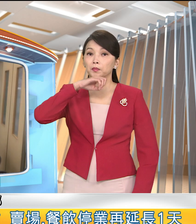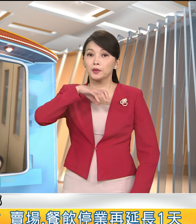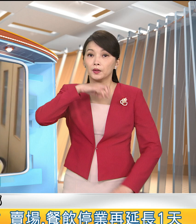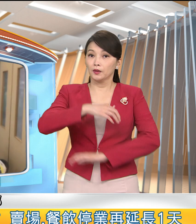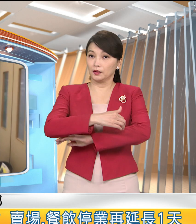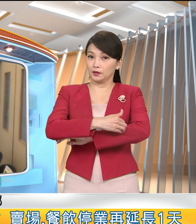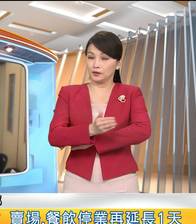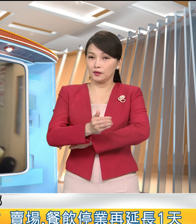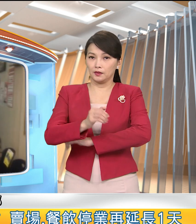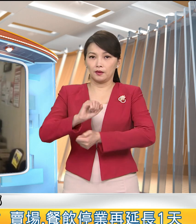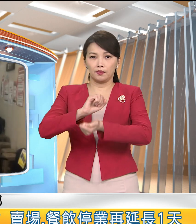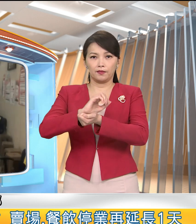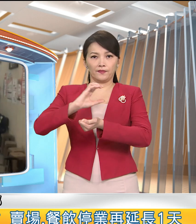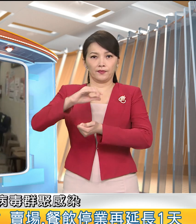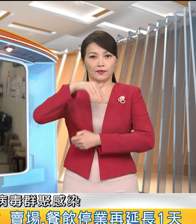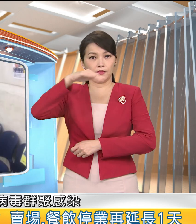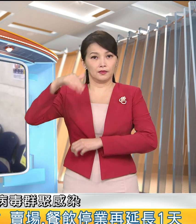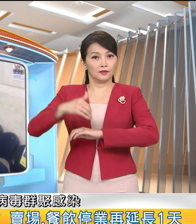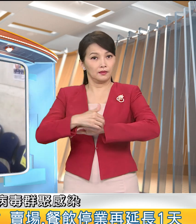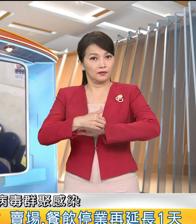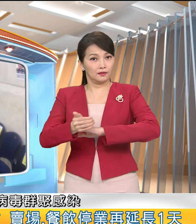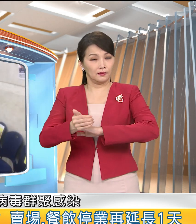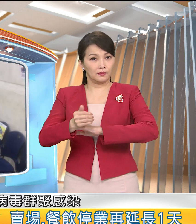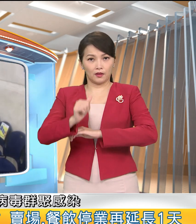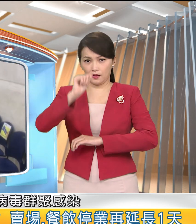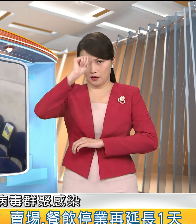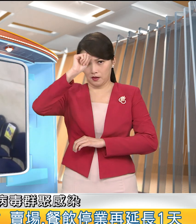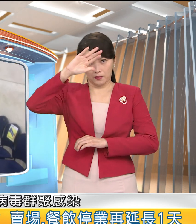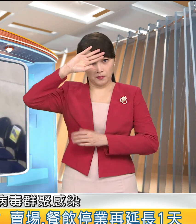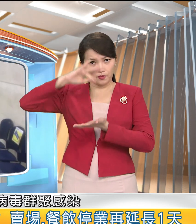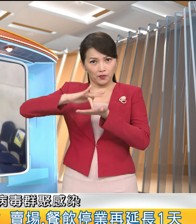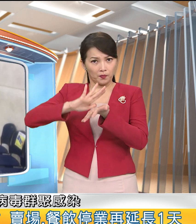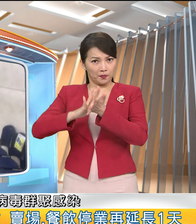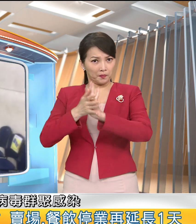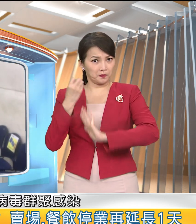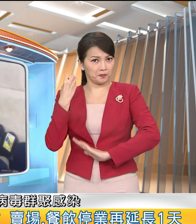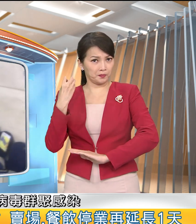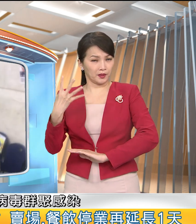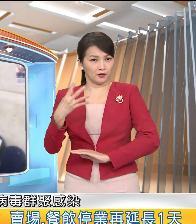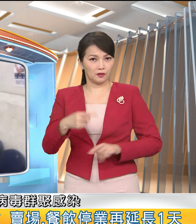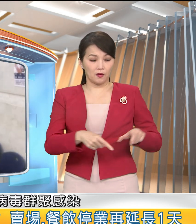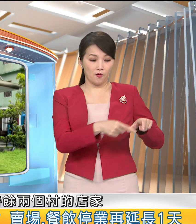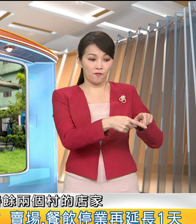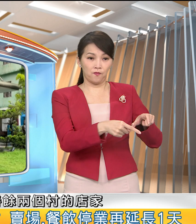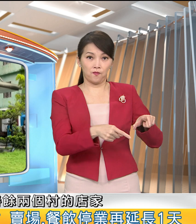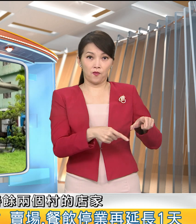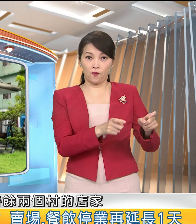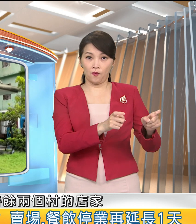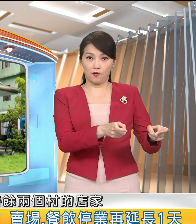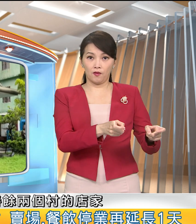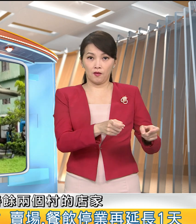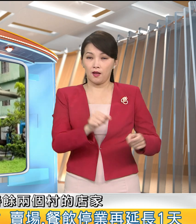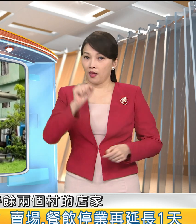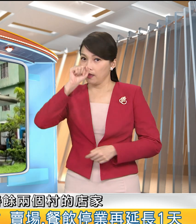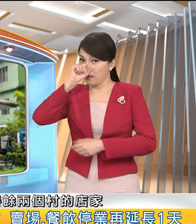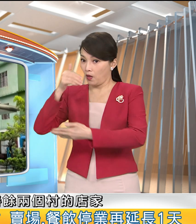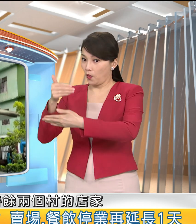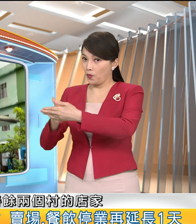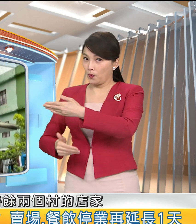屏东县的方山乡出现 Delta 变种病毒群聚感染，当地的丰港和善余